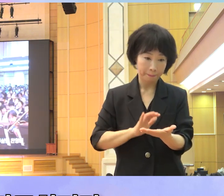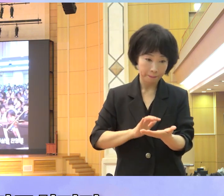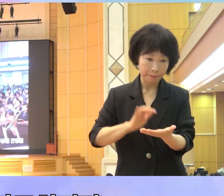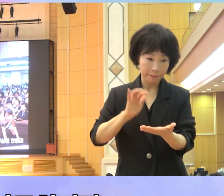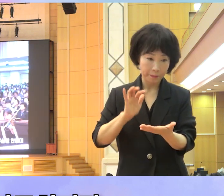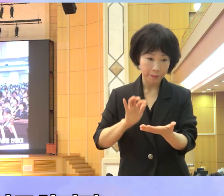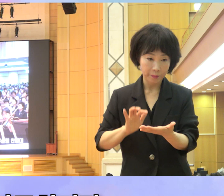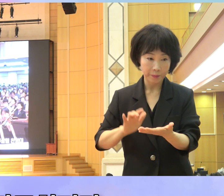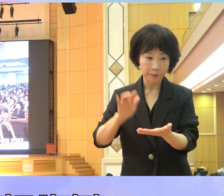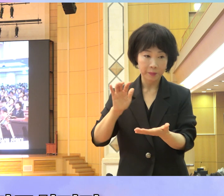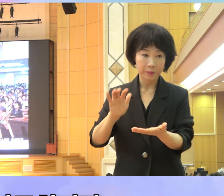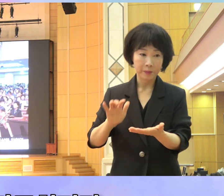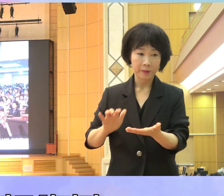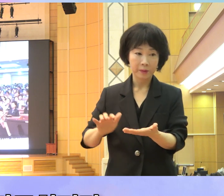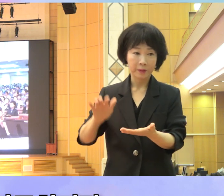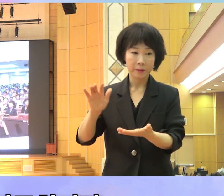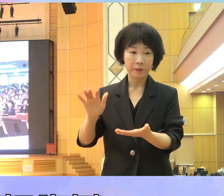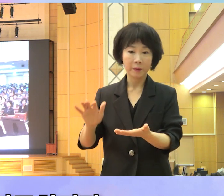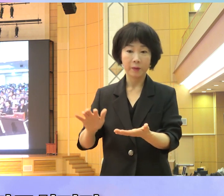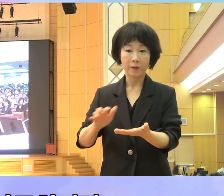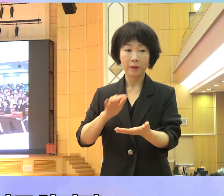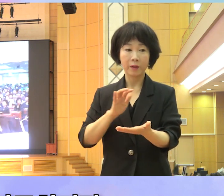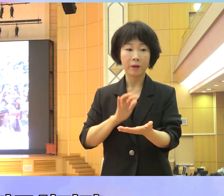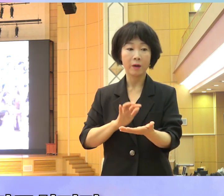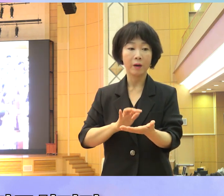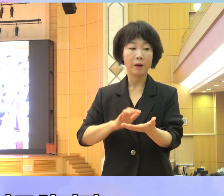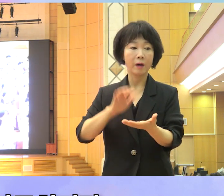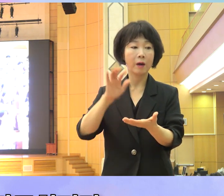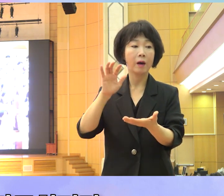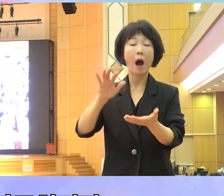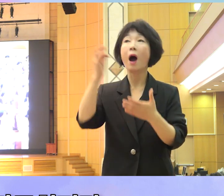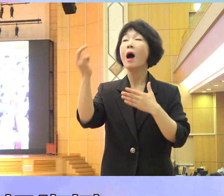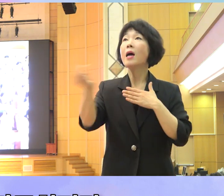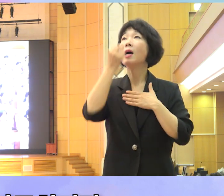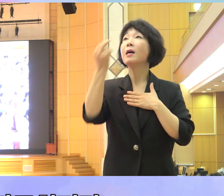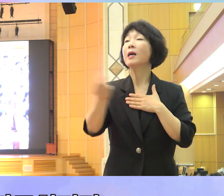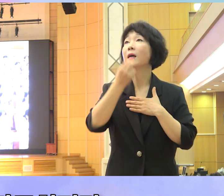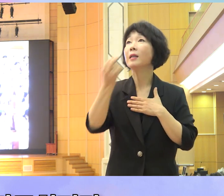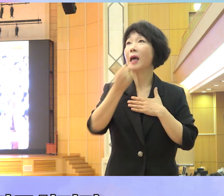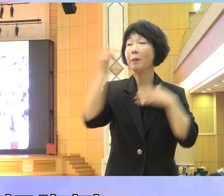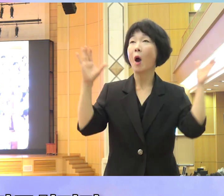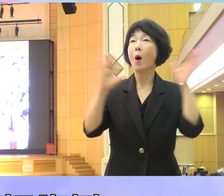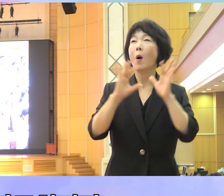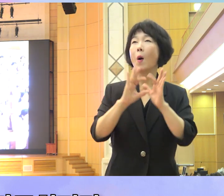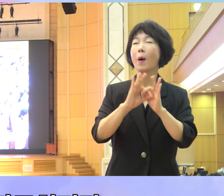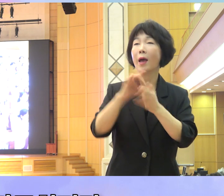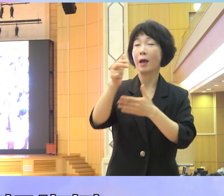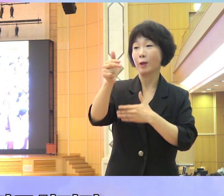생명의 주 하나